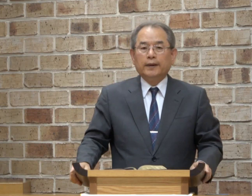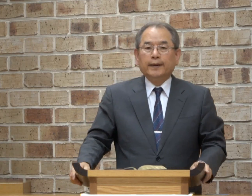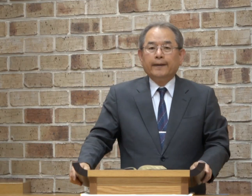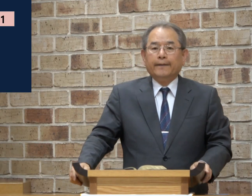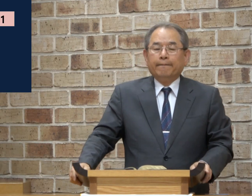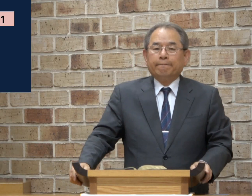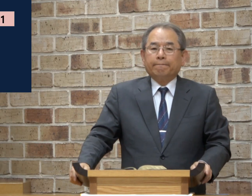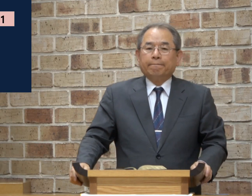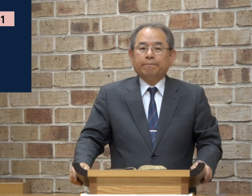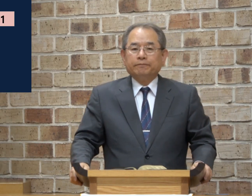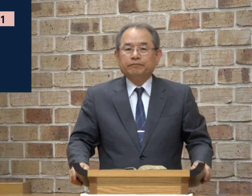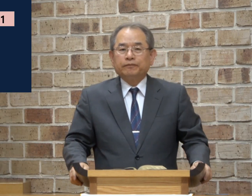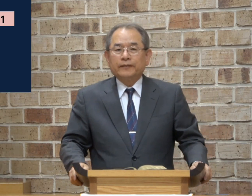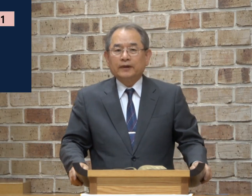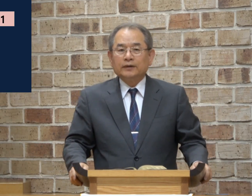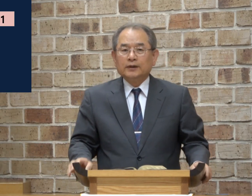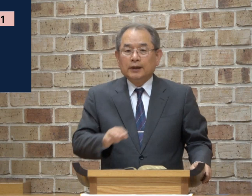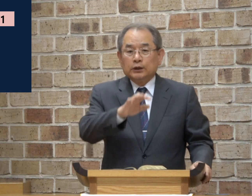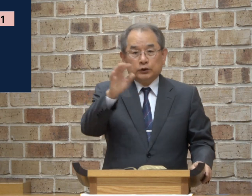사람으로서 우리는 확실해지는 것입니다.